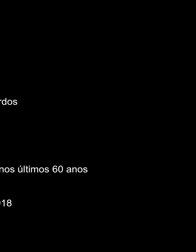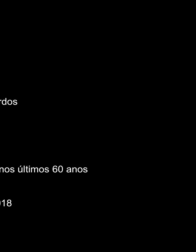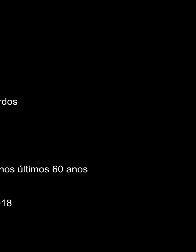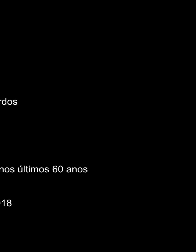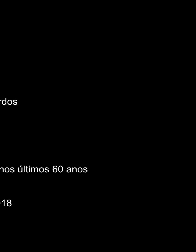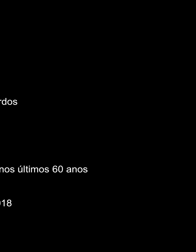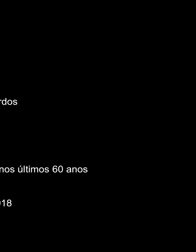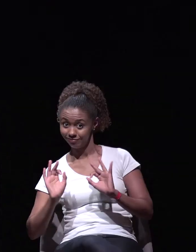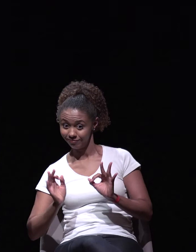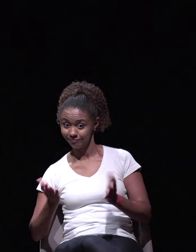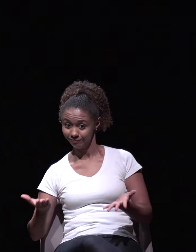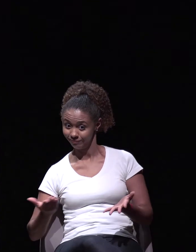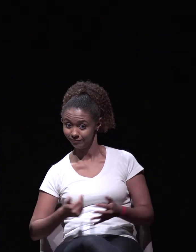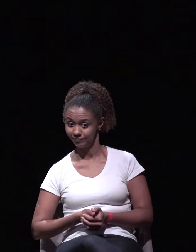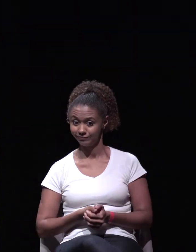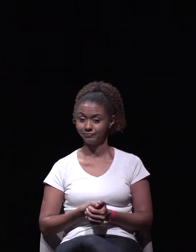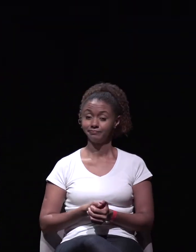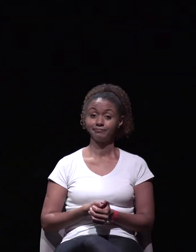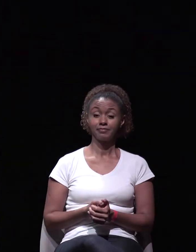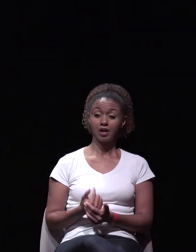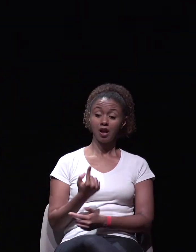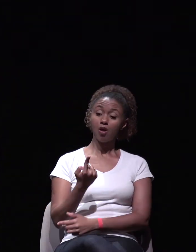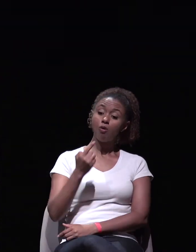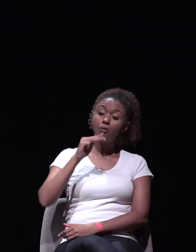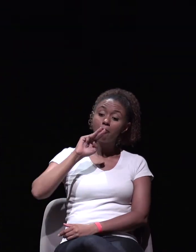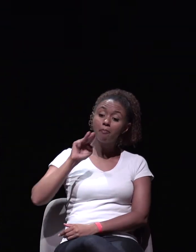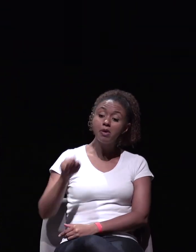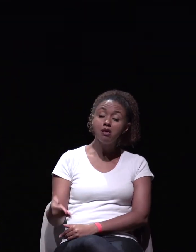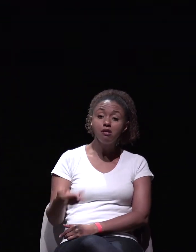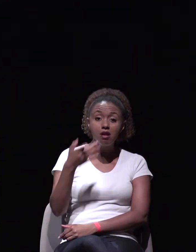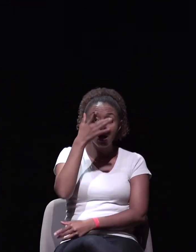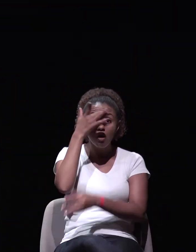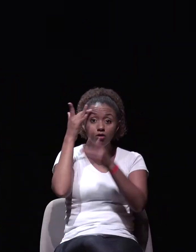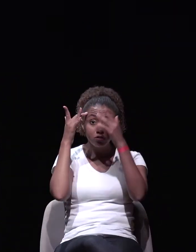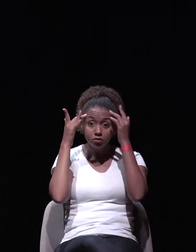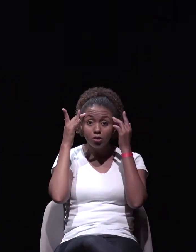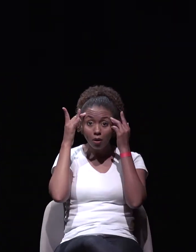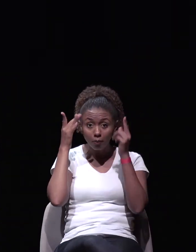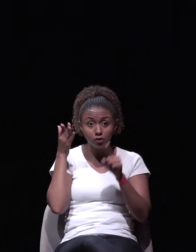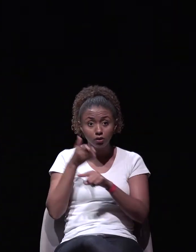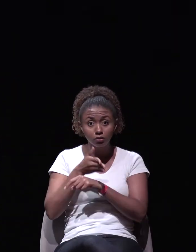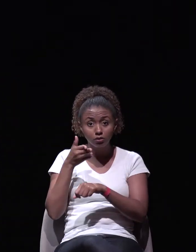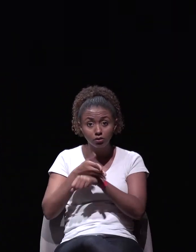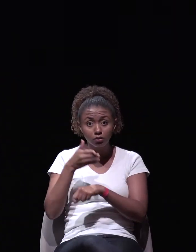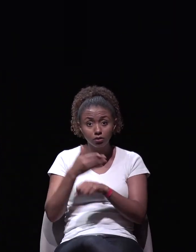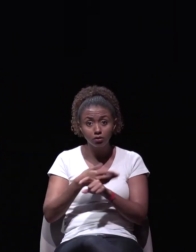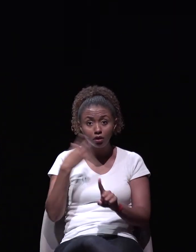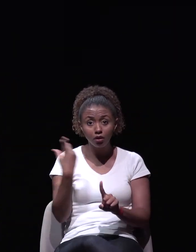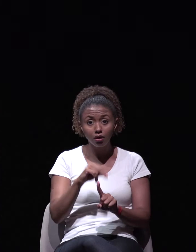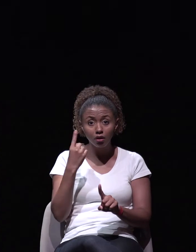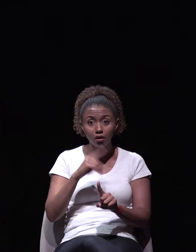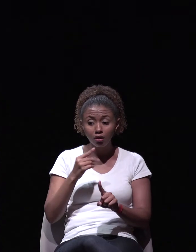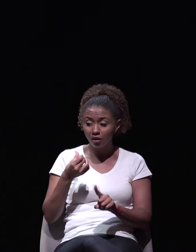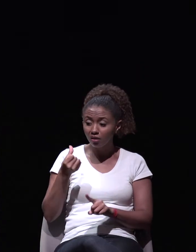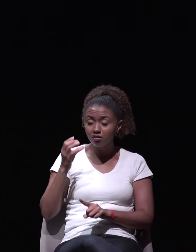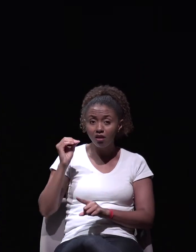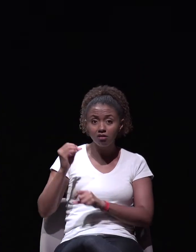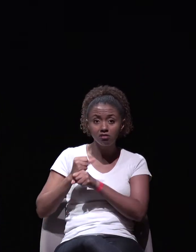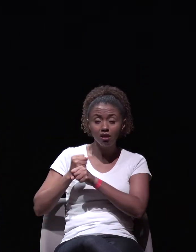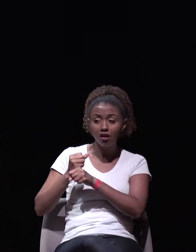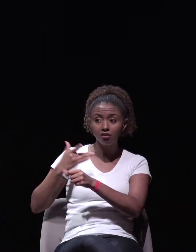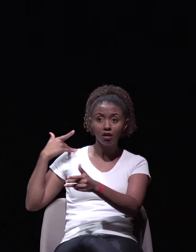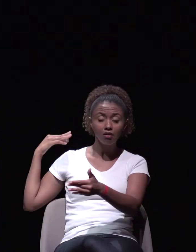mesmo? 1 milhão de pessoas participaram de linchamentos nos últimos 60 anos, é o cálculo que